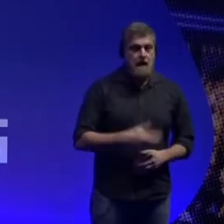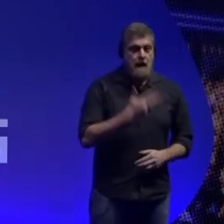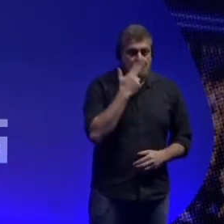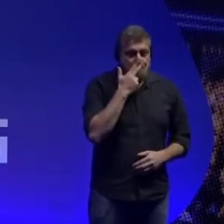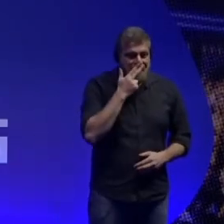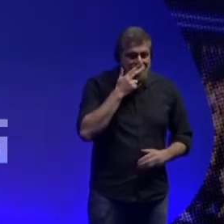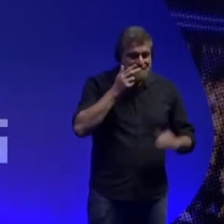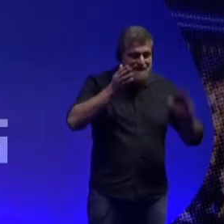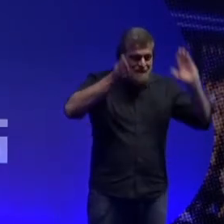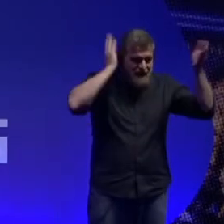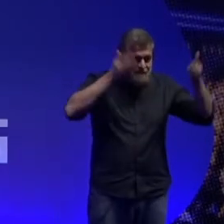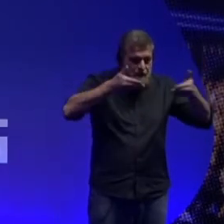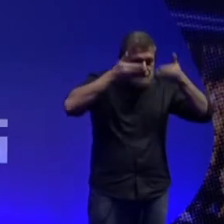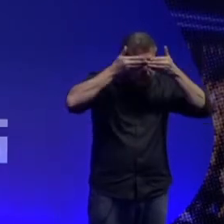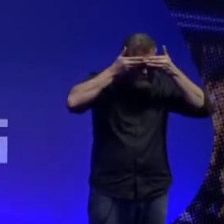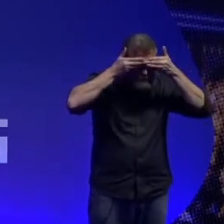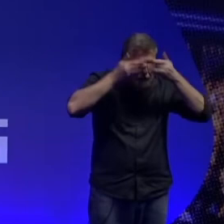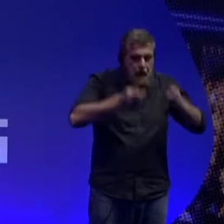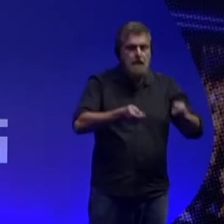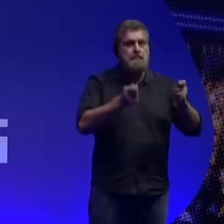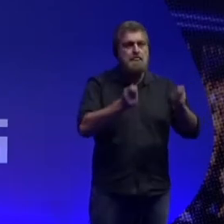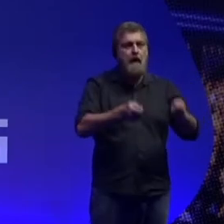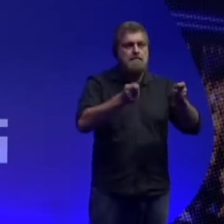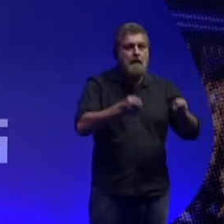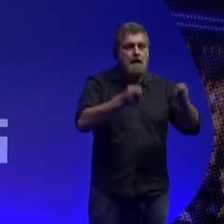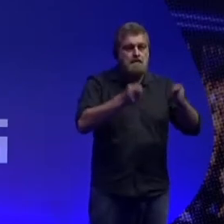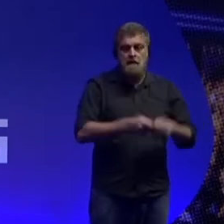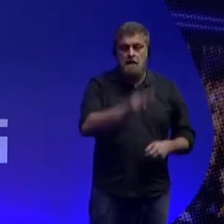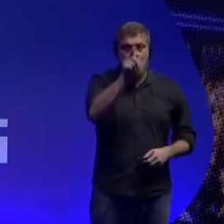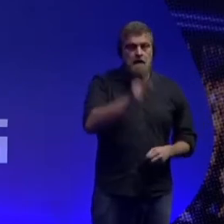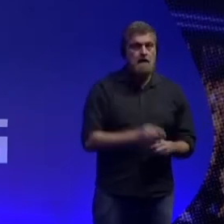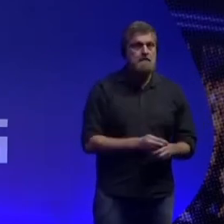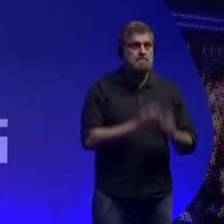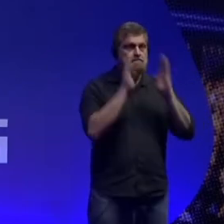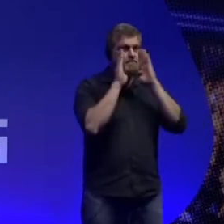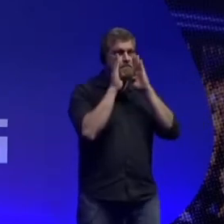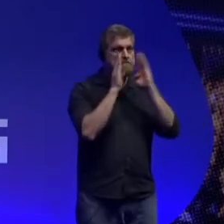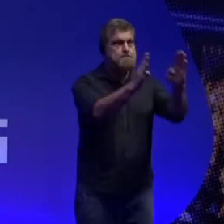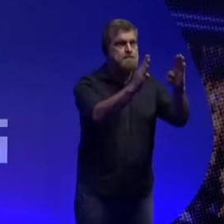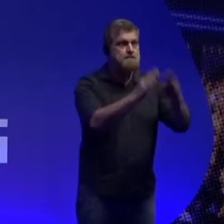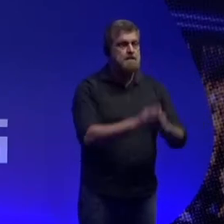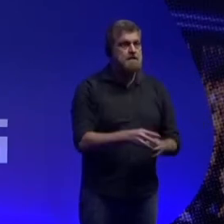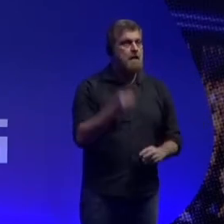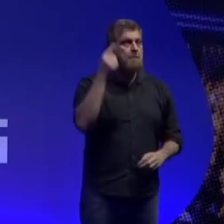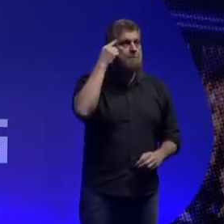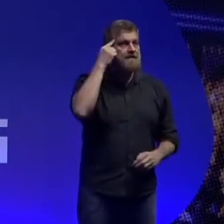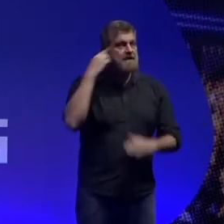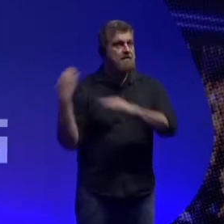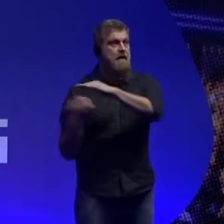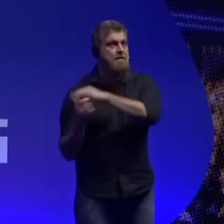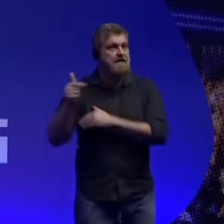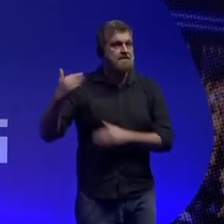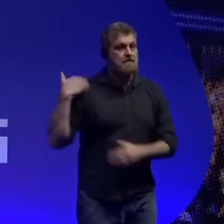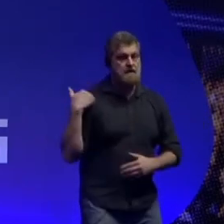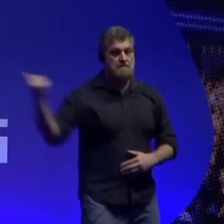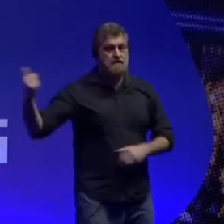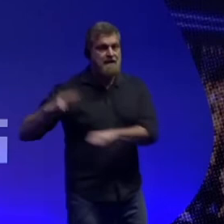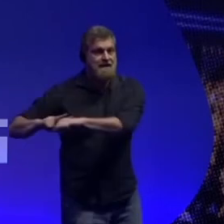tinha um cabresto que guiava essa decisão dele de sequer considerar. Sequer